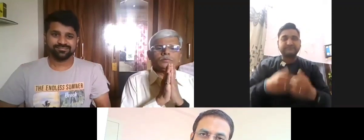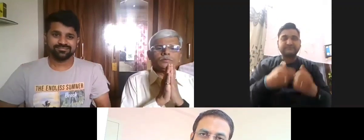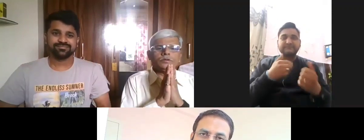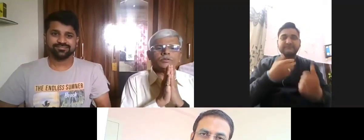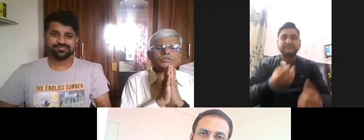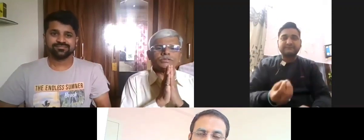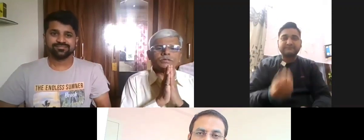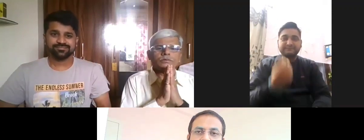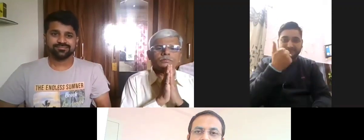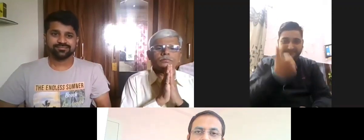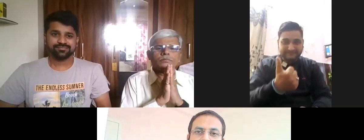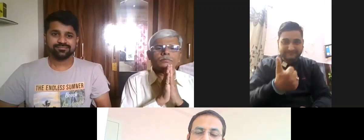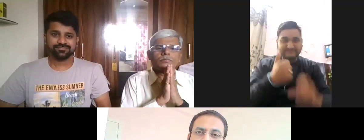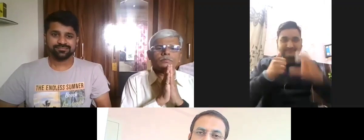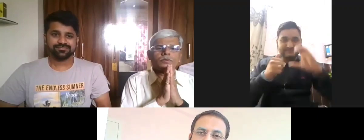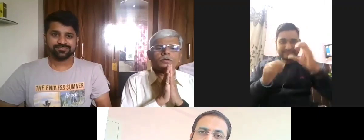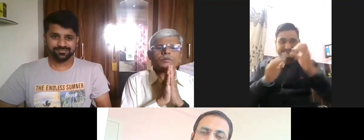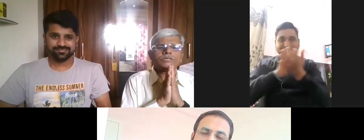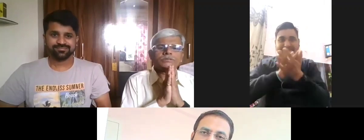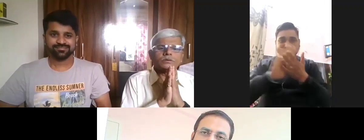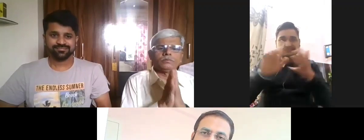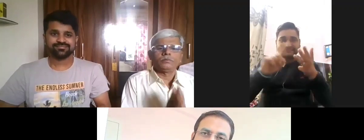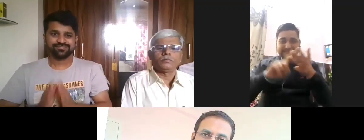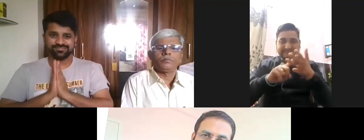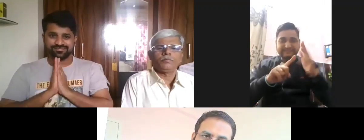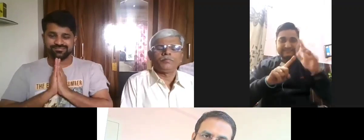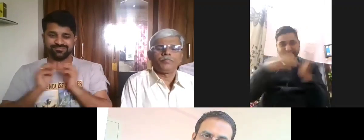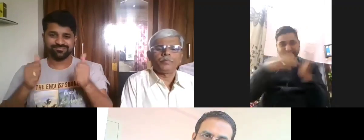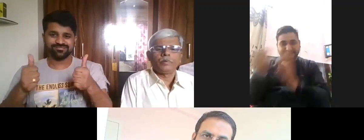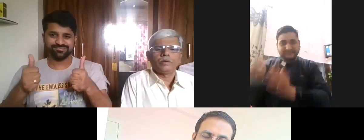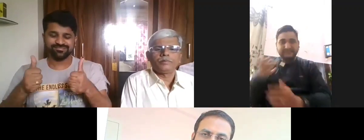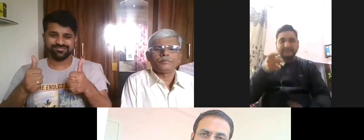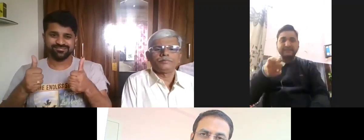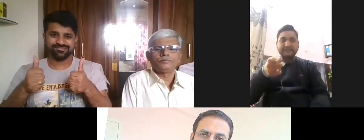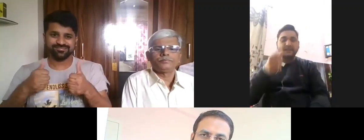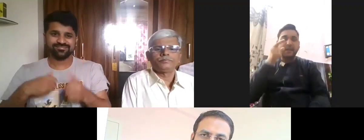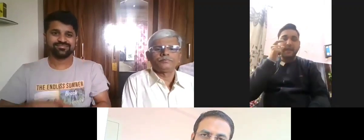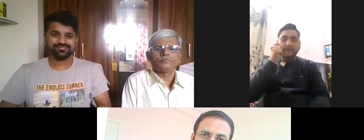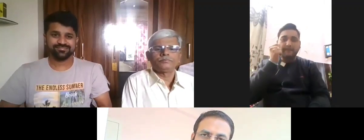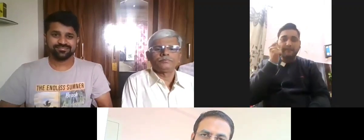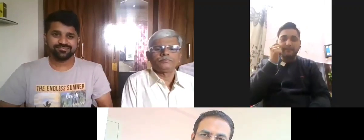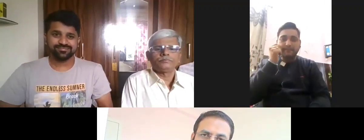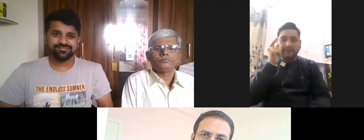ji. Namaste Suresh ji. बताइए चेतन जी